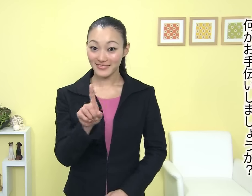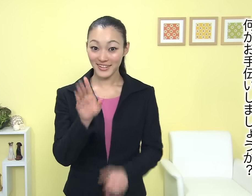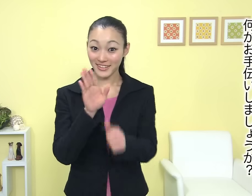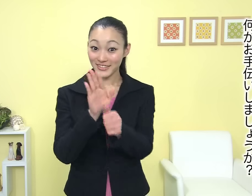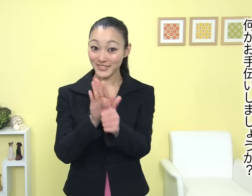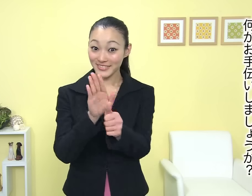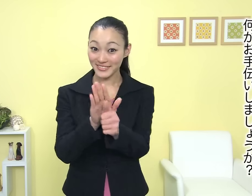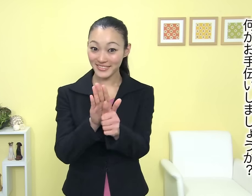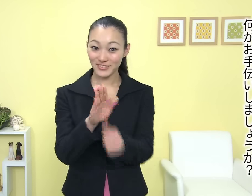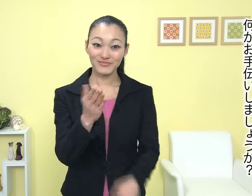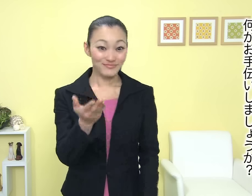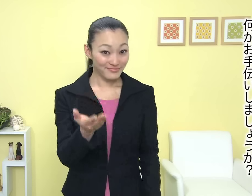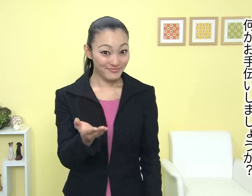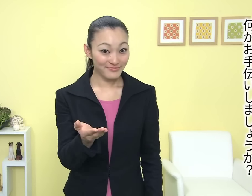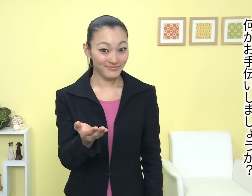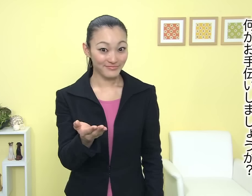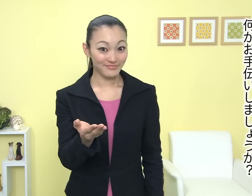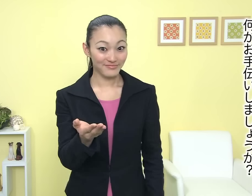何かお手伝いしましょうか。